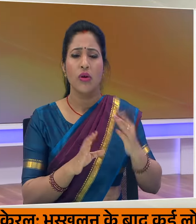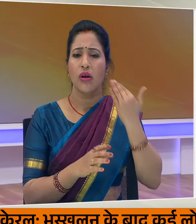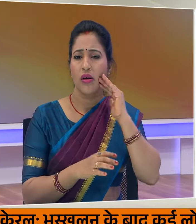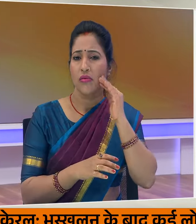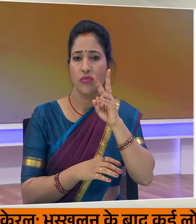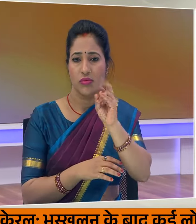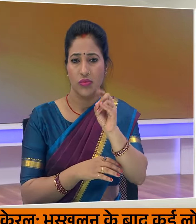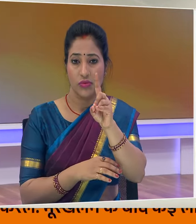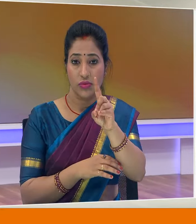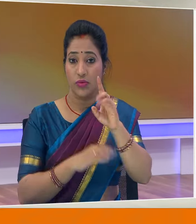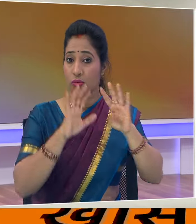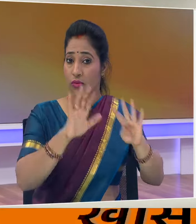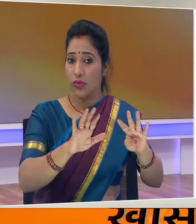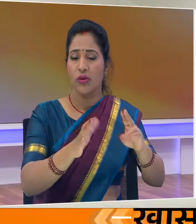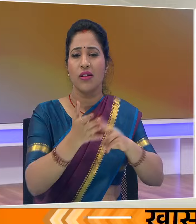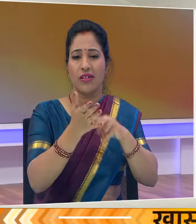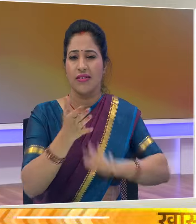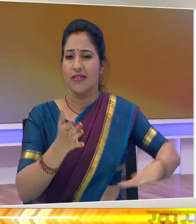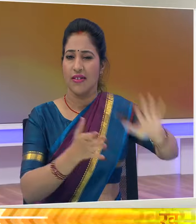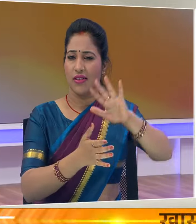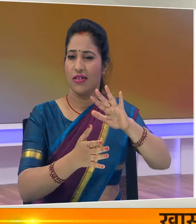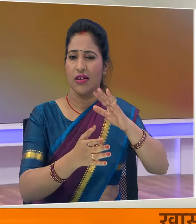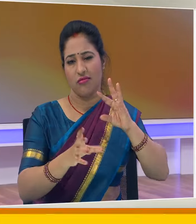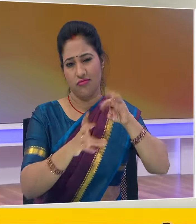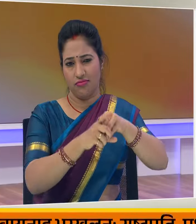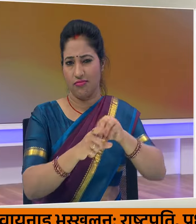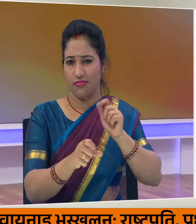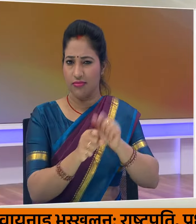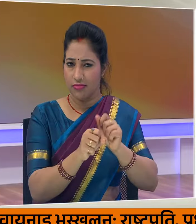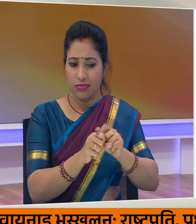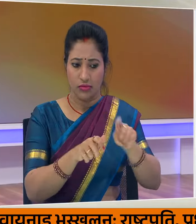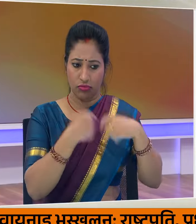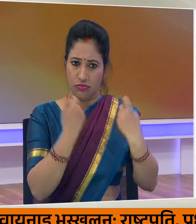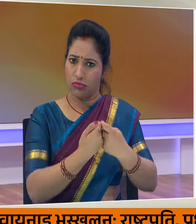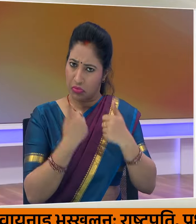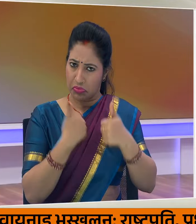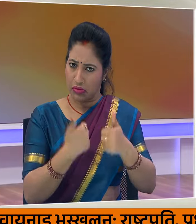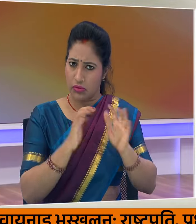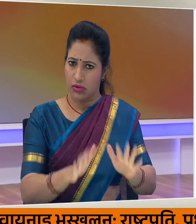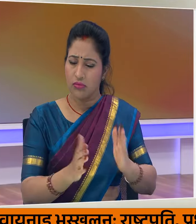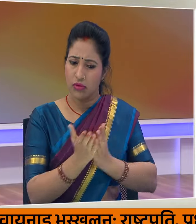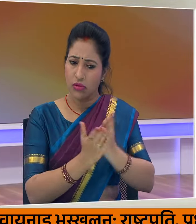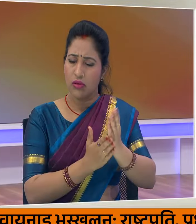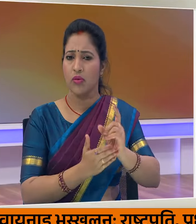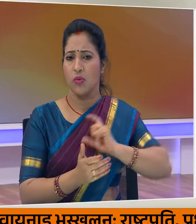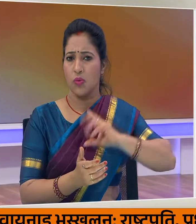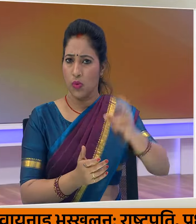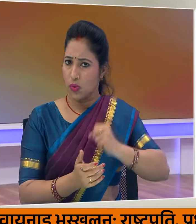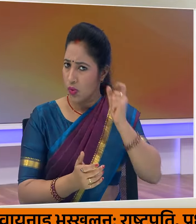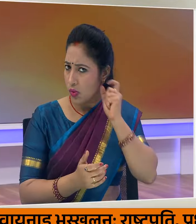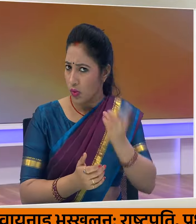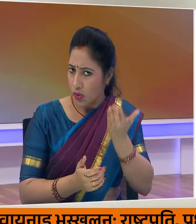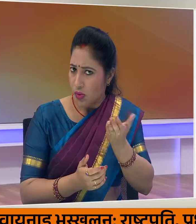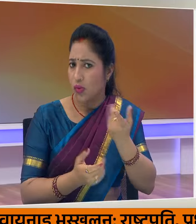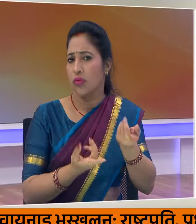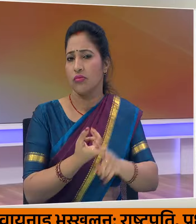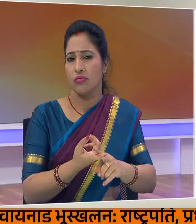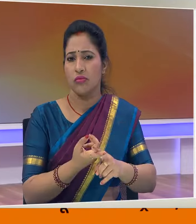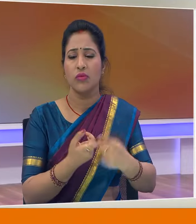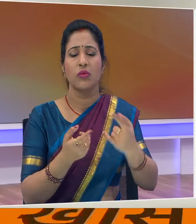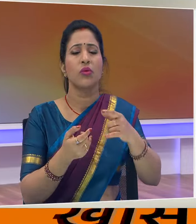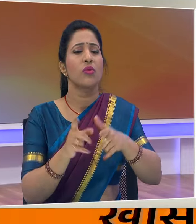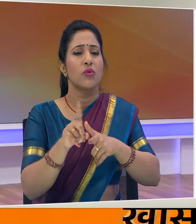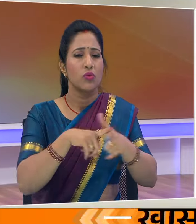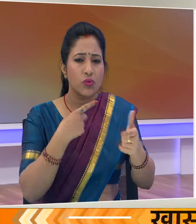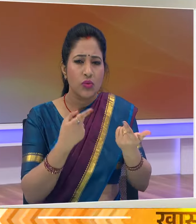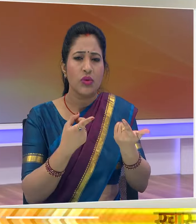से मतलब हम जैसे नेशनल्स में होते हैं तो उस टाइम पे भी काफ़ी अच्छी टीम होती है हमारी, हर बार मतलब नेशनल में गोल्ड लिया हमने, जैसे जूनियर वर्ल्ड कप